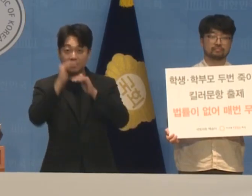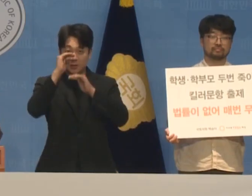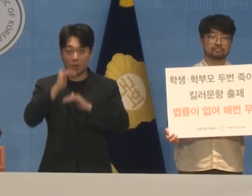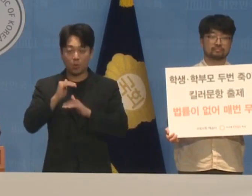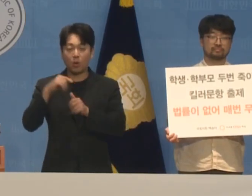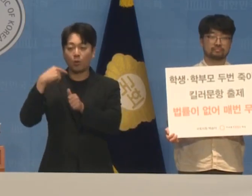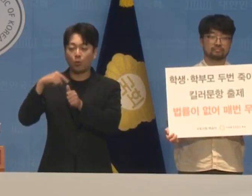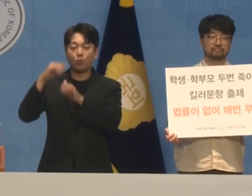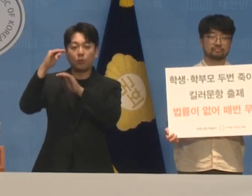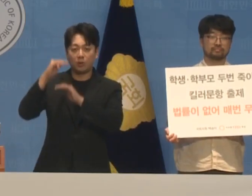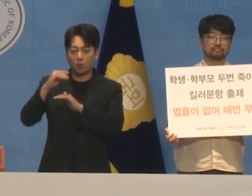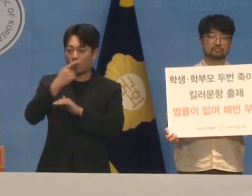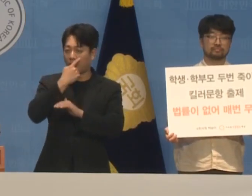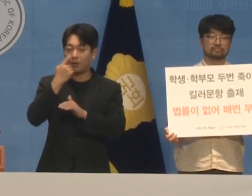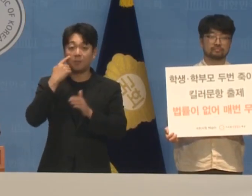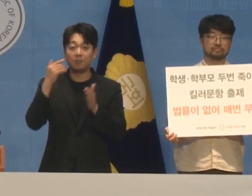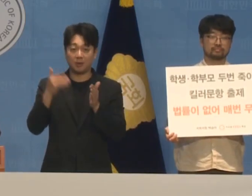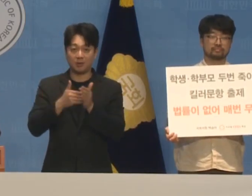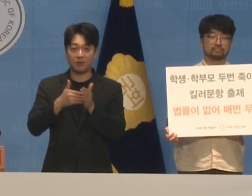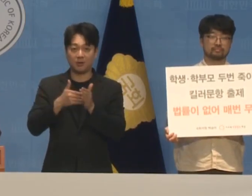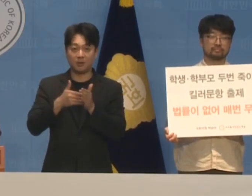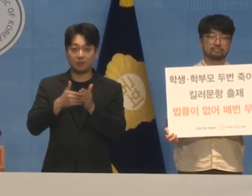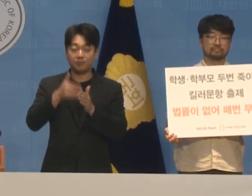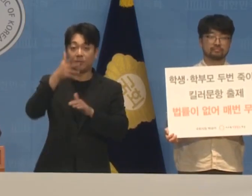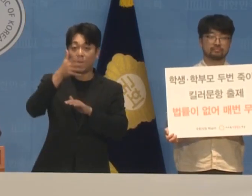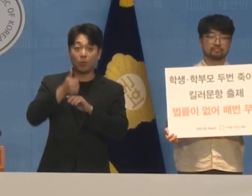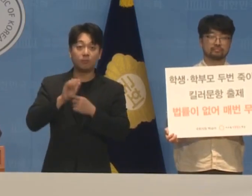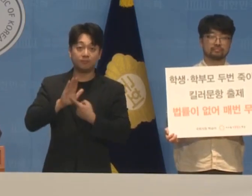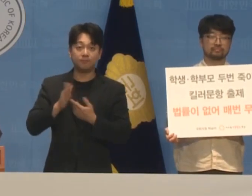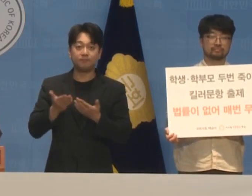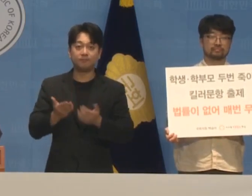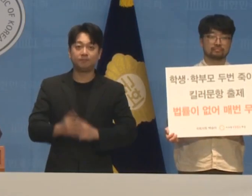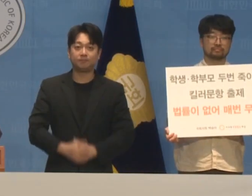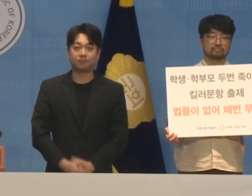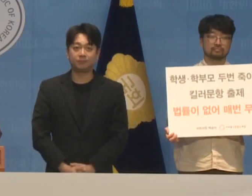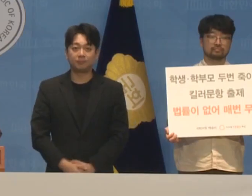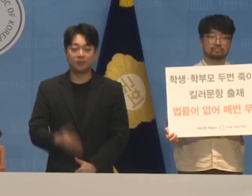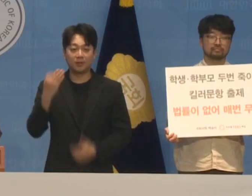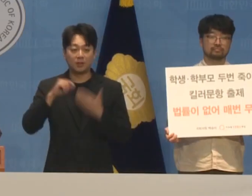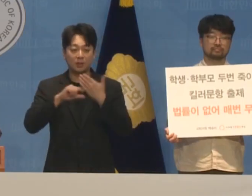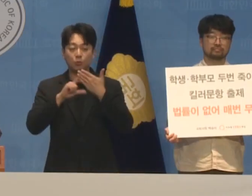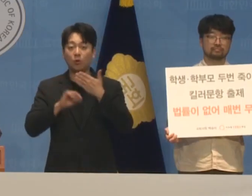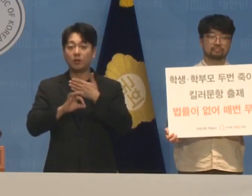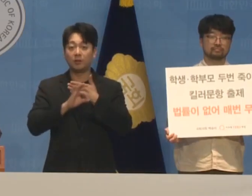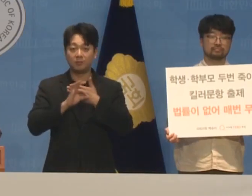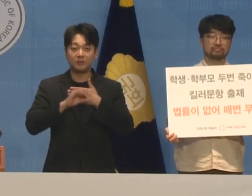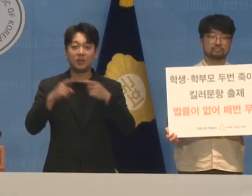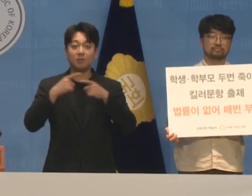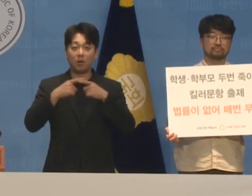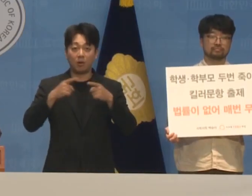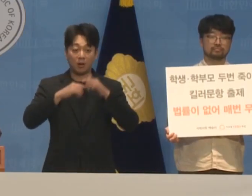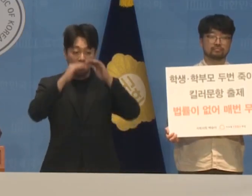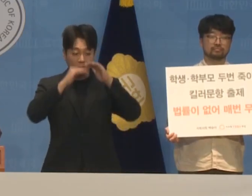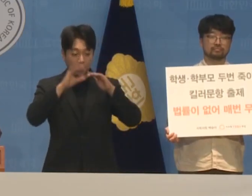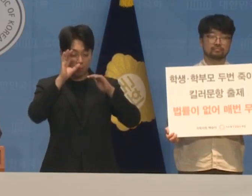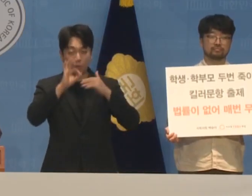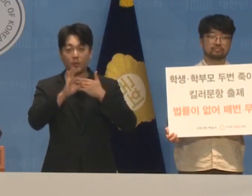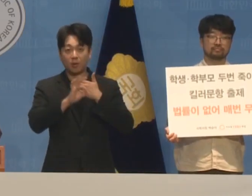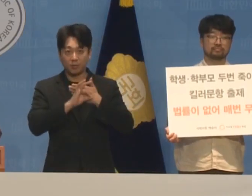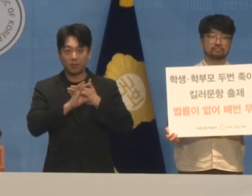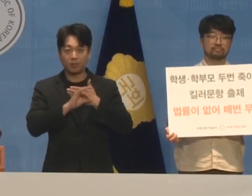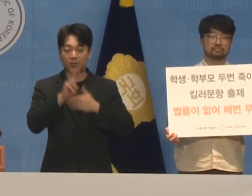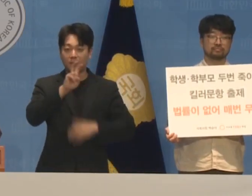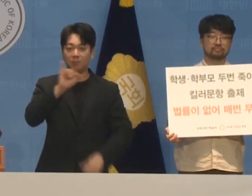결과 2025학년도 9월 모의평가 수학 영역에서 출제된 46개의 문항 중